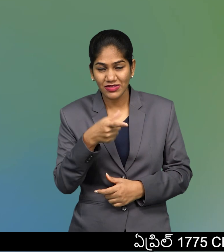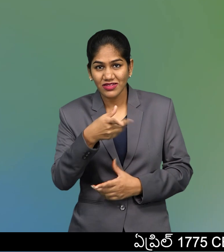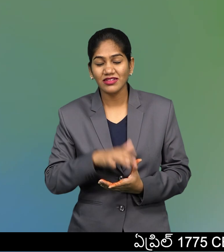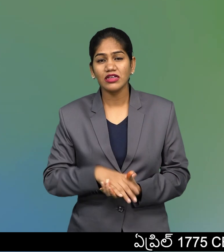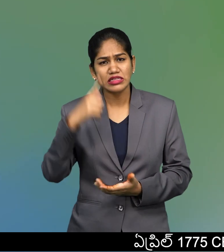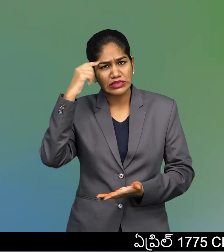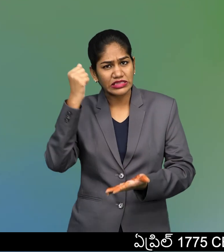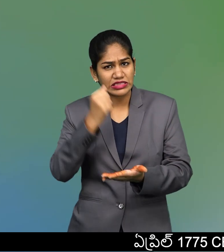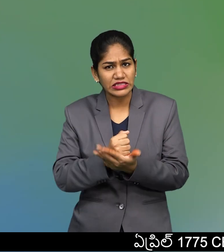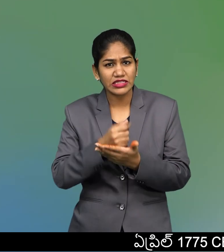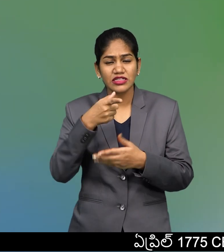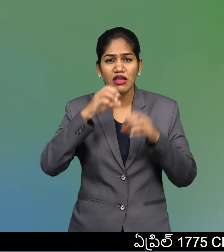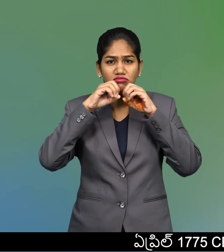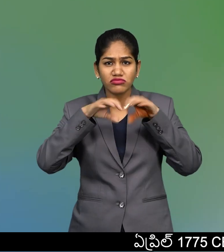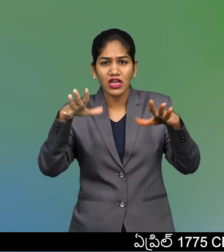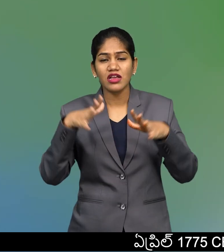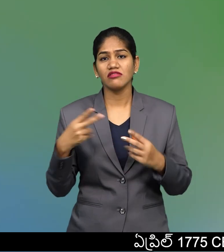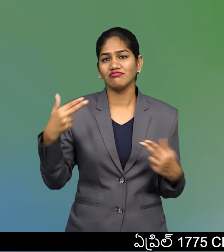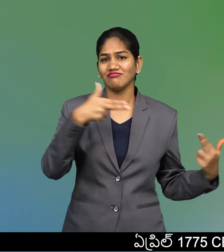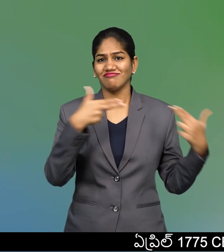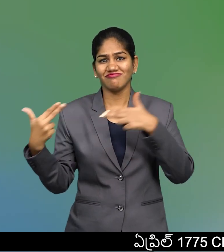ఏప్రిల్ 1775 CEలో యుద్ధం ప్రకటించాడు.